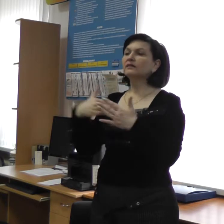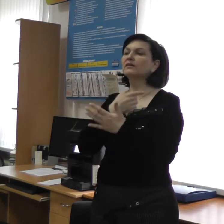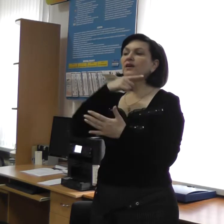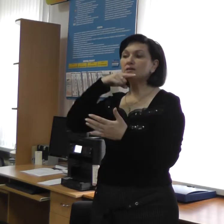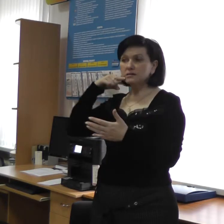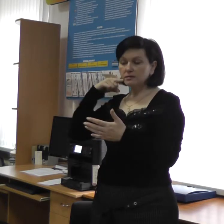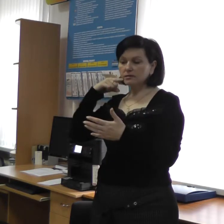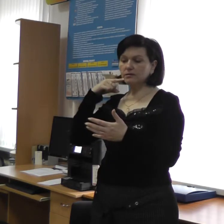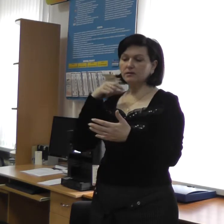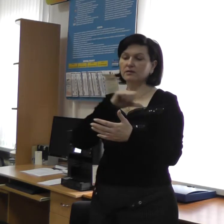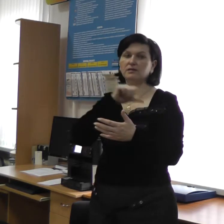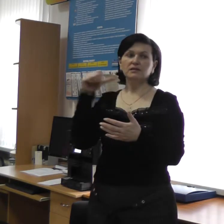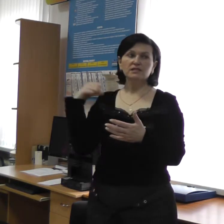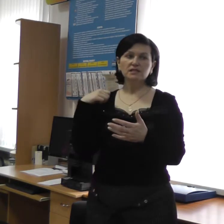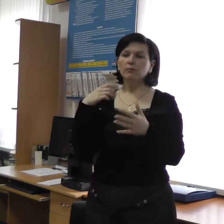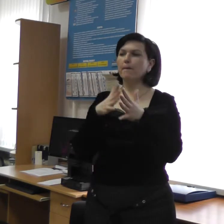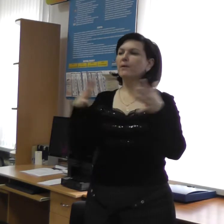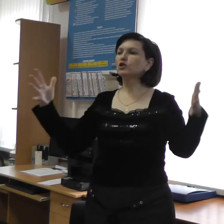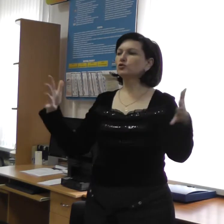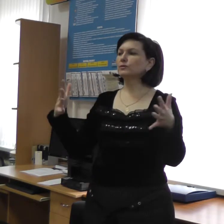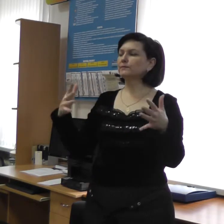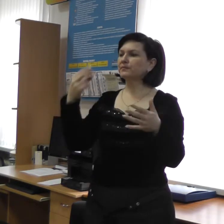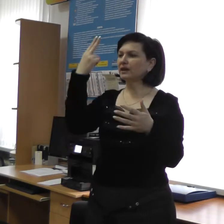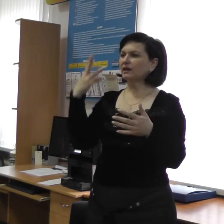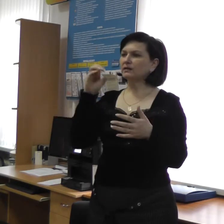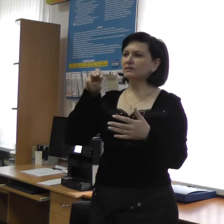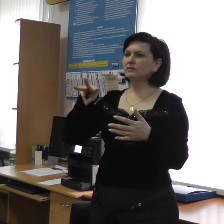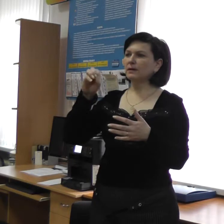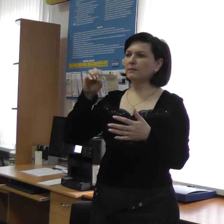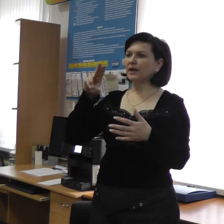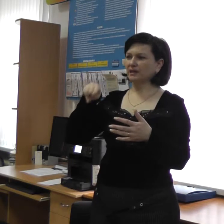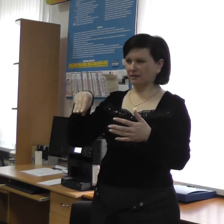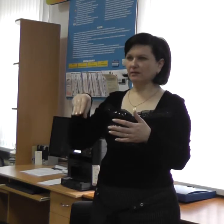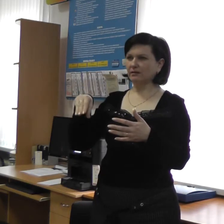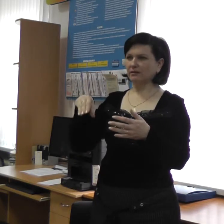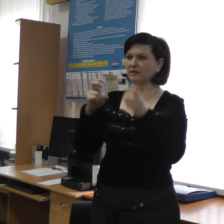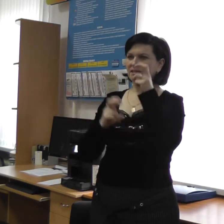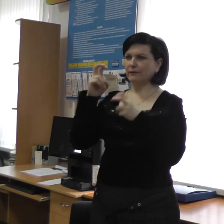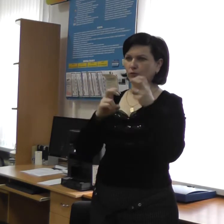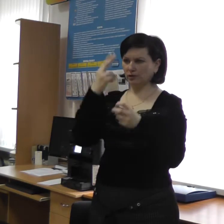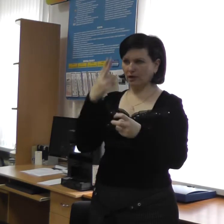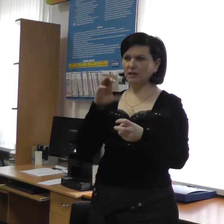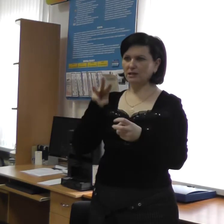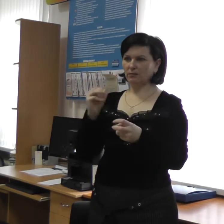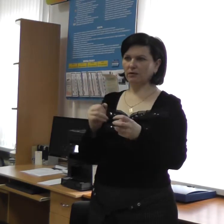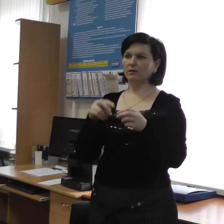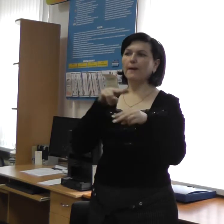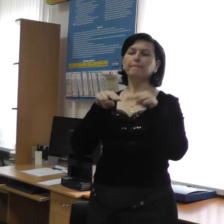Новороссийске, самого крупного в России цементного предприятия «Звезда», создание акционерного